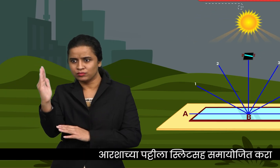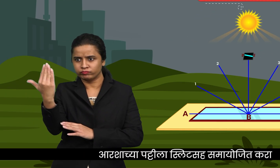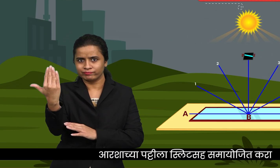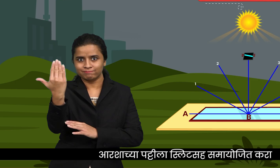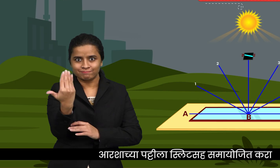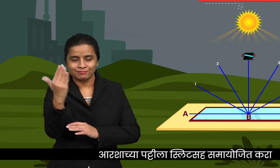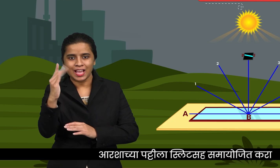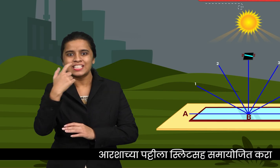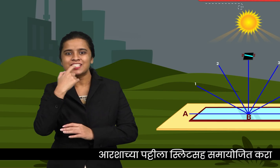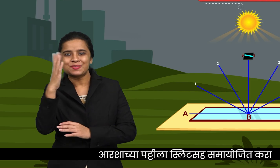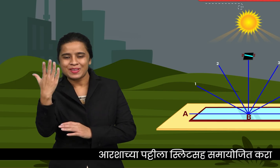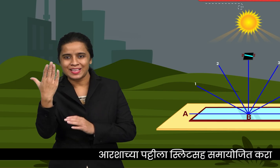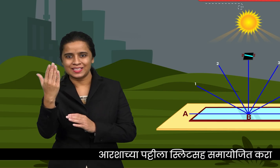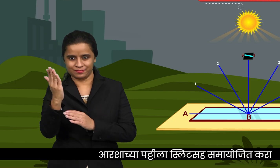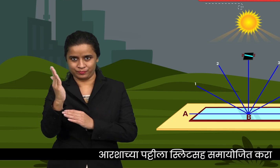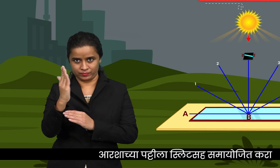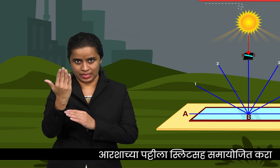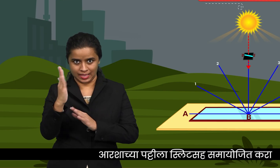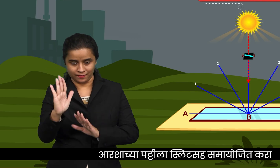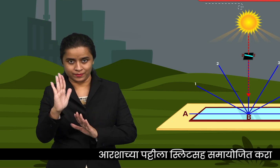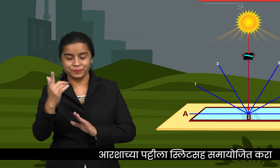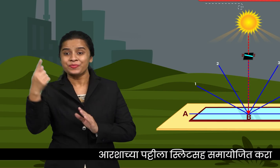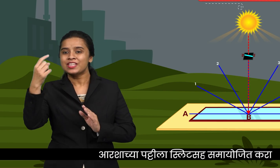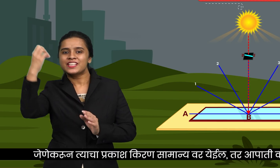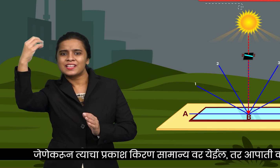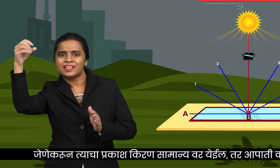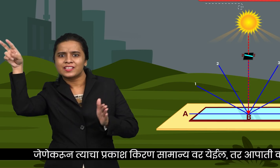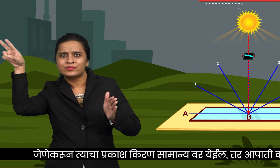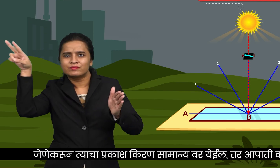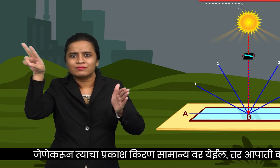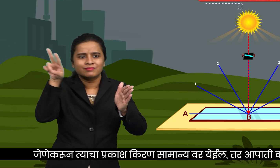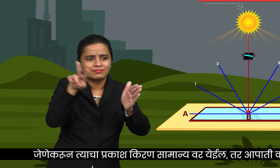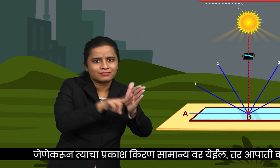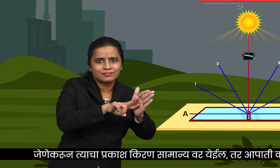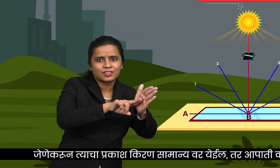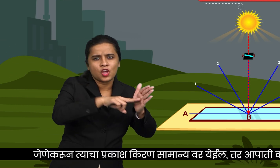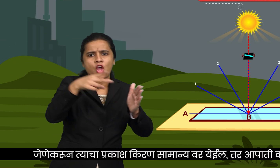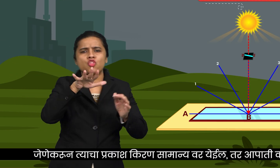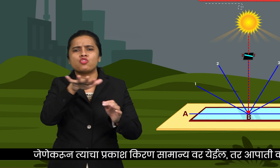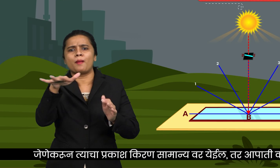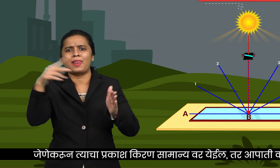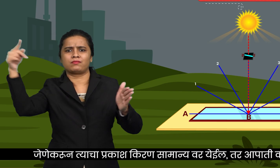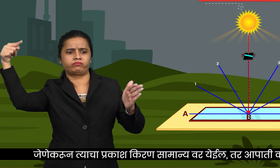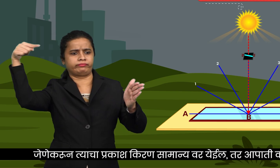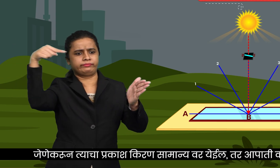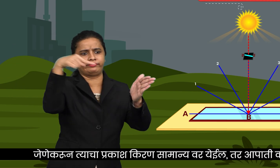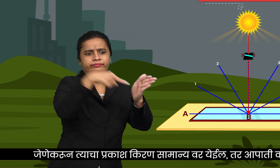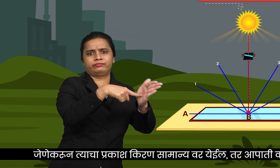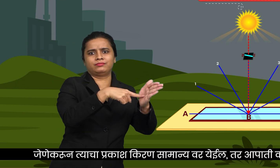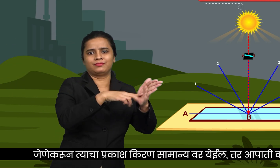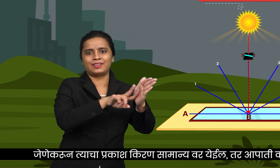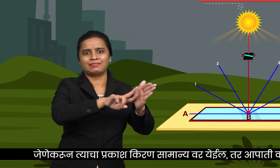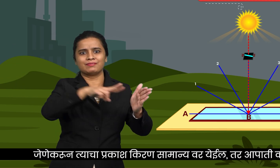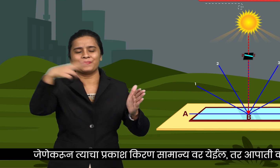आरशाच्या पट्टीला स्लिटसह समायोजित करा जेणेकरून त्याचा प्रकाश किरण सामान्य वर येईल